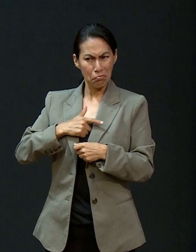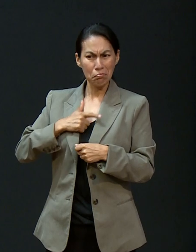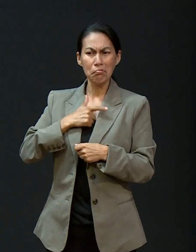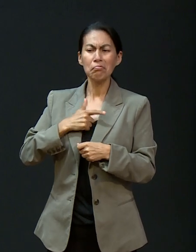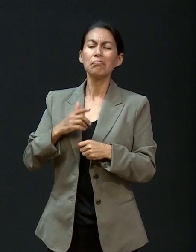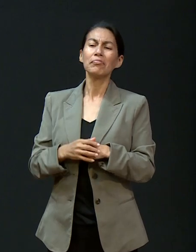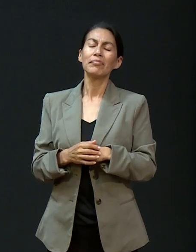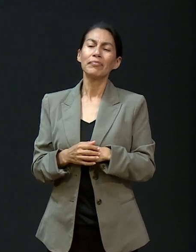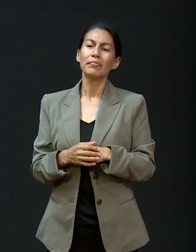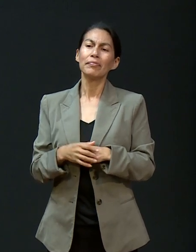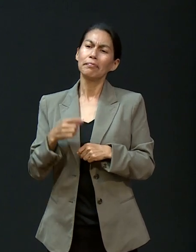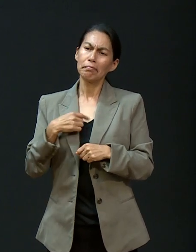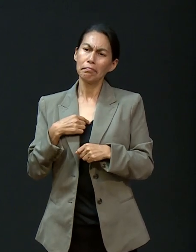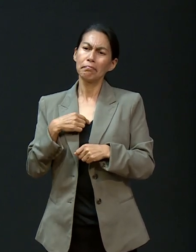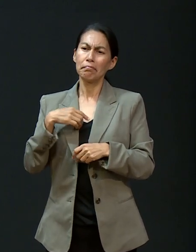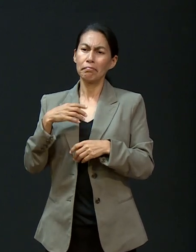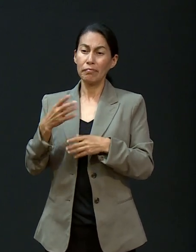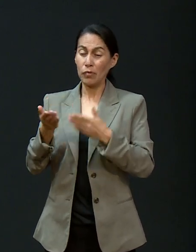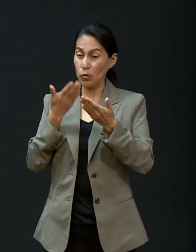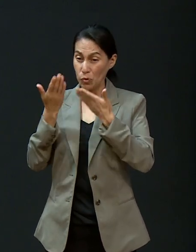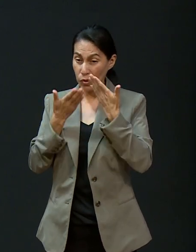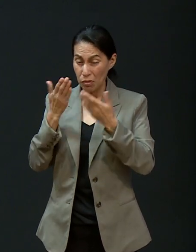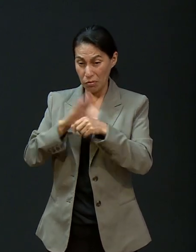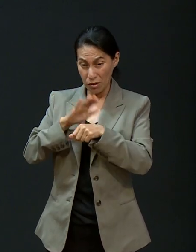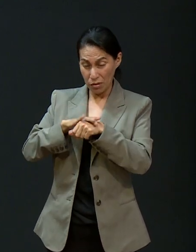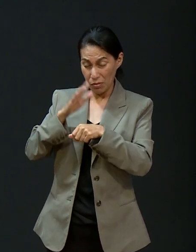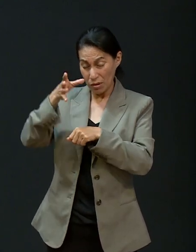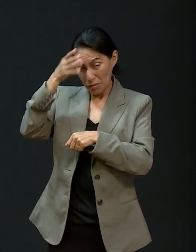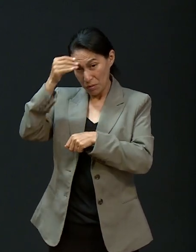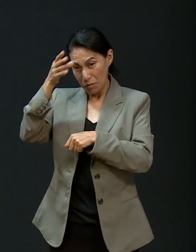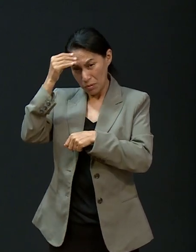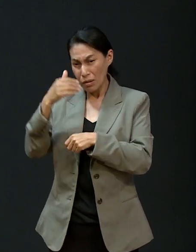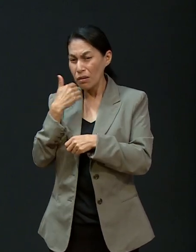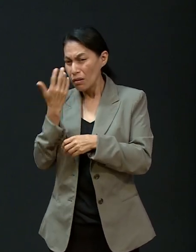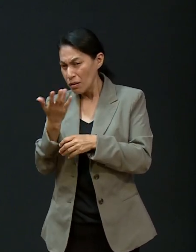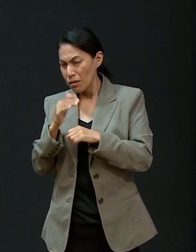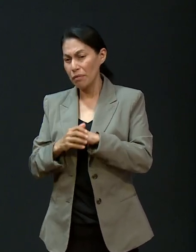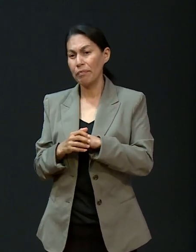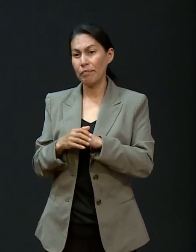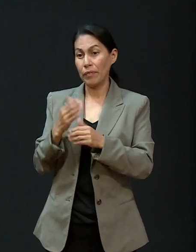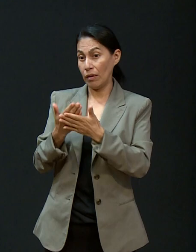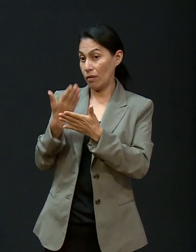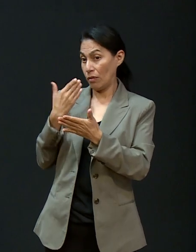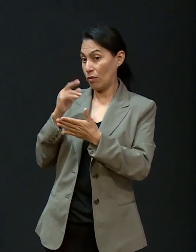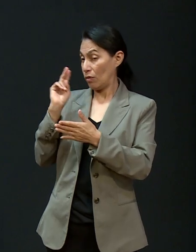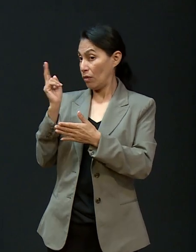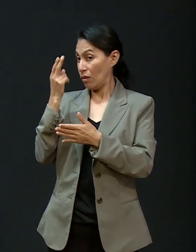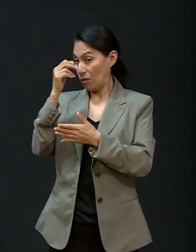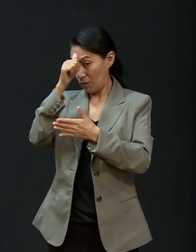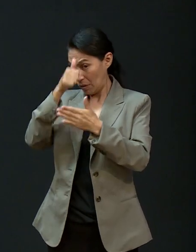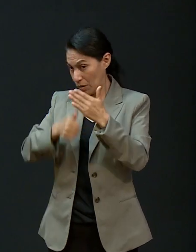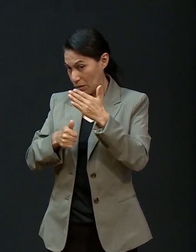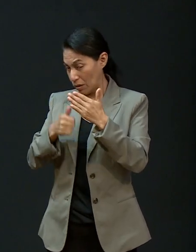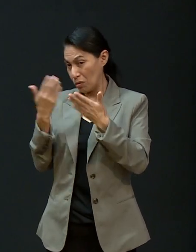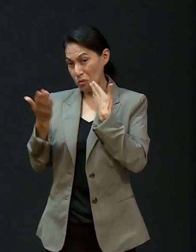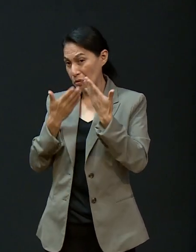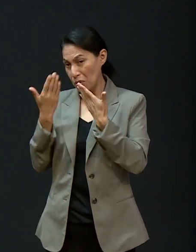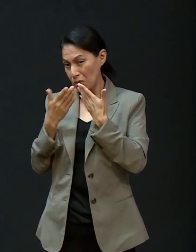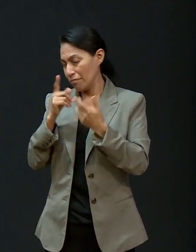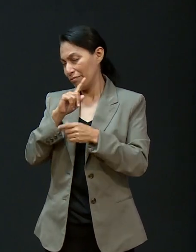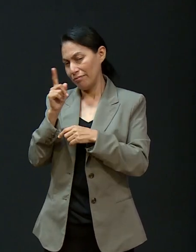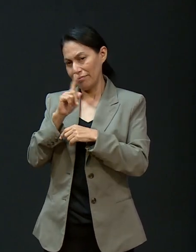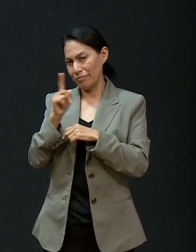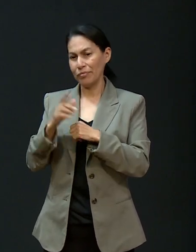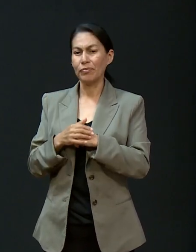áreas, y pues quería aprender un poco más, estudiar un poco más, y entonces, y no había estudiado en una universidad